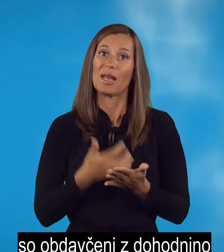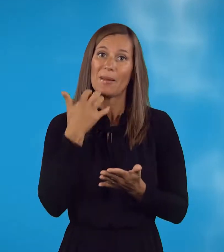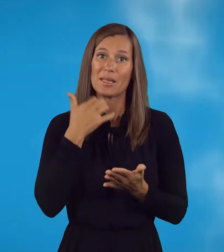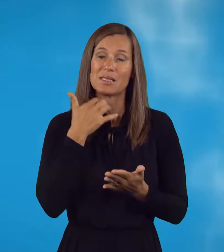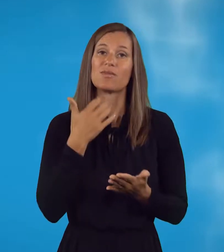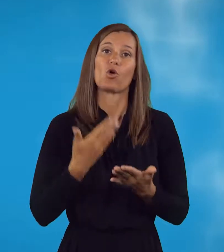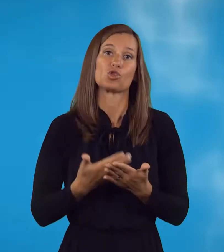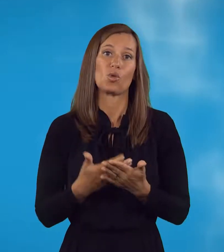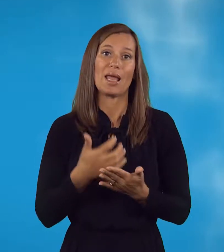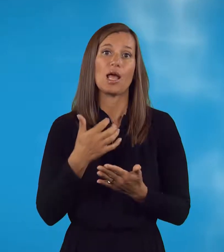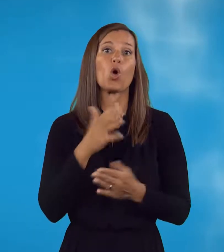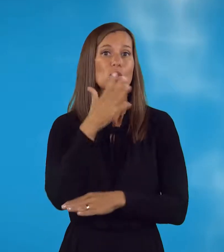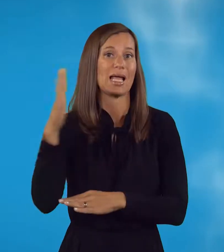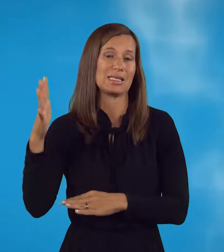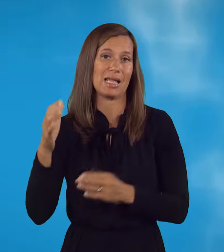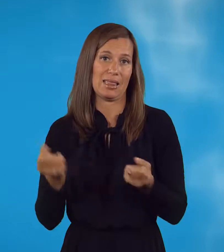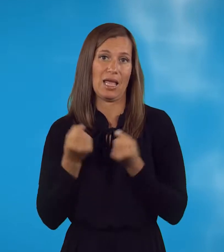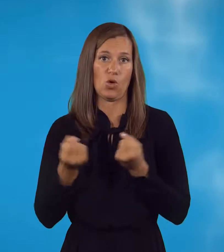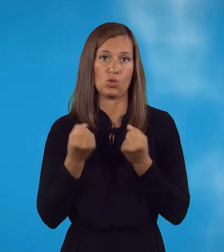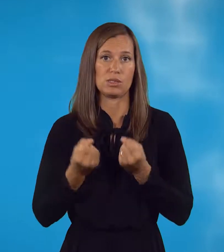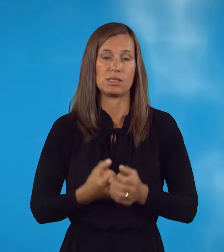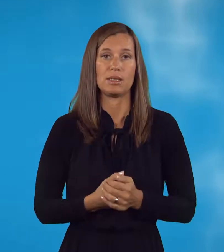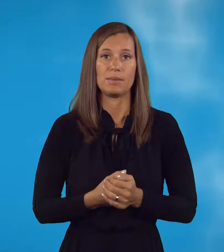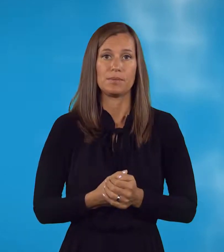kmetijske in osnovne gozdarske dejavnosti.